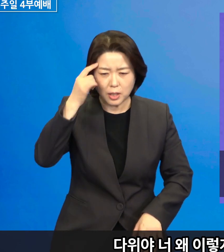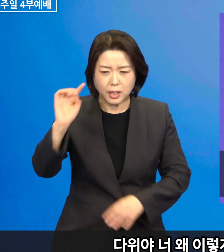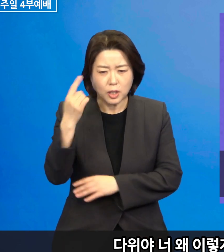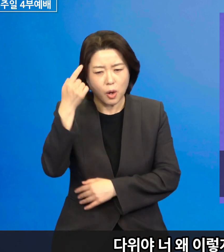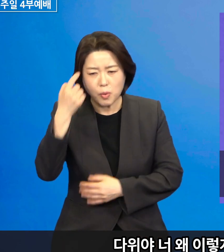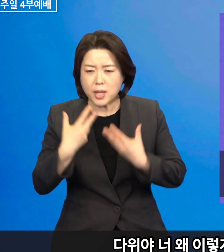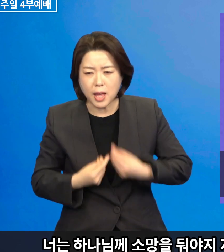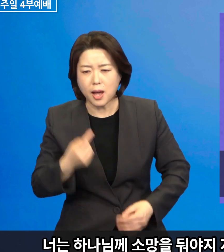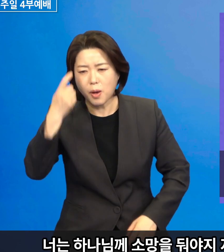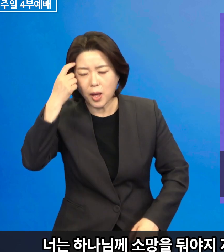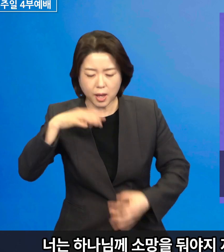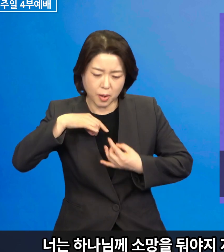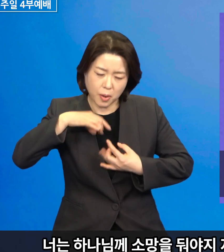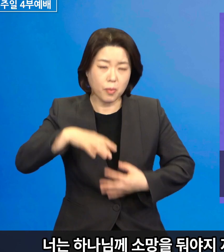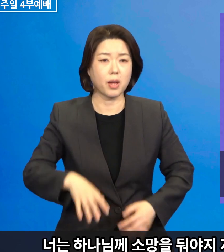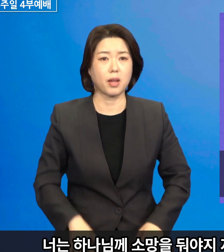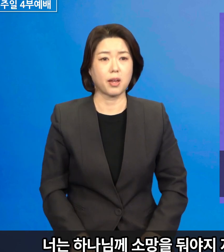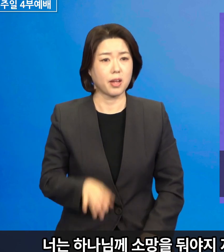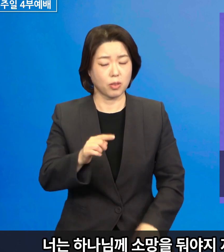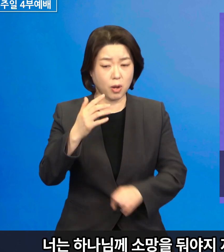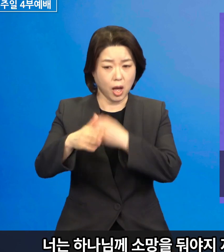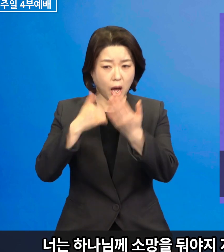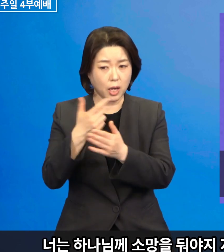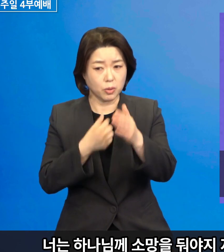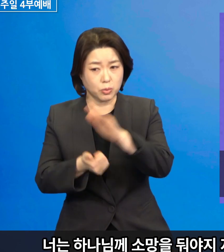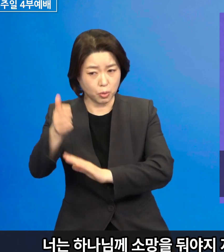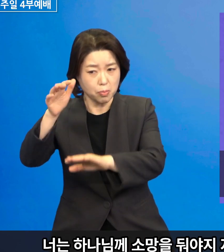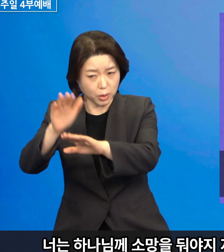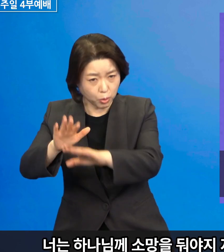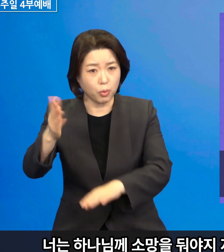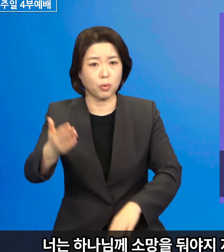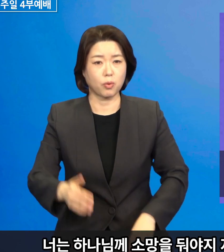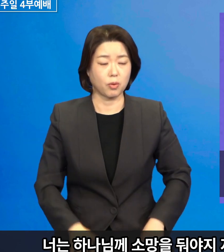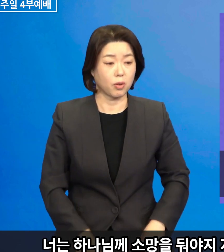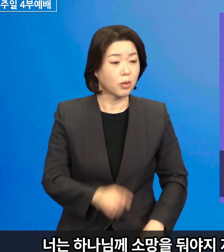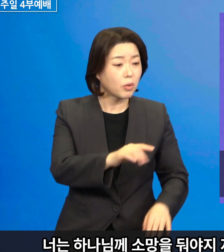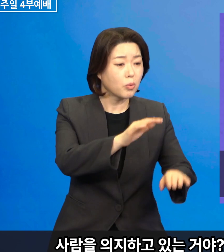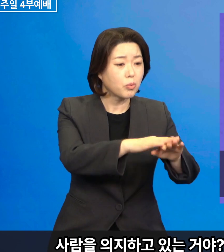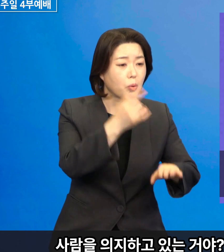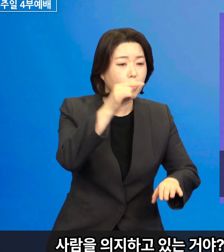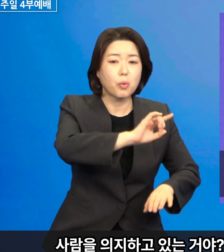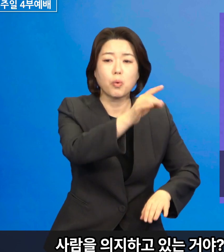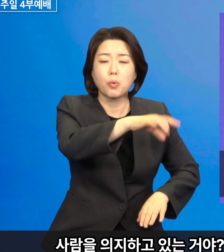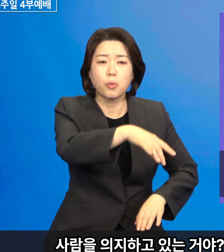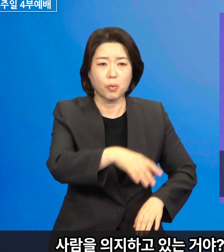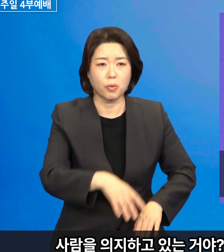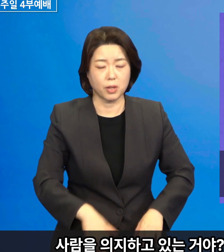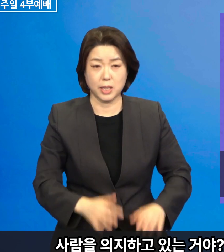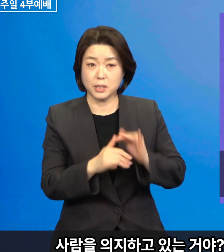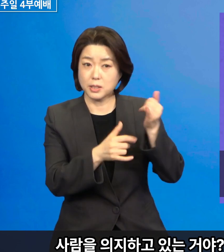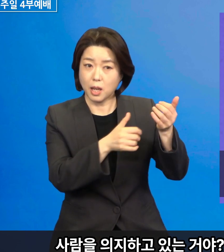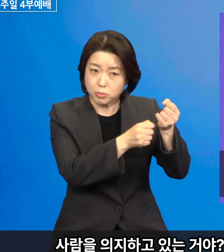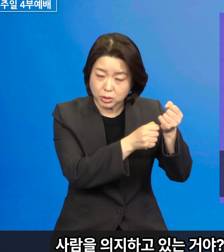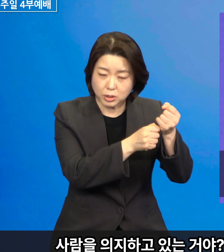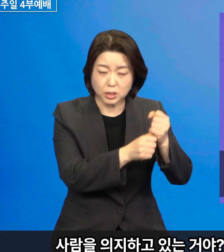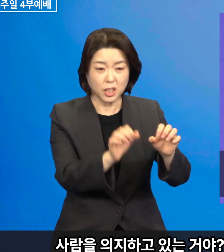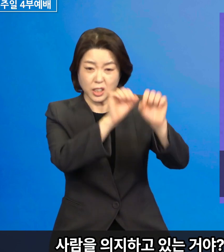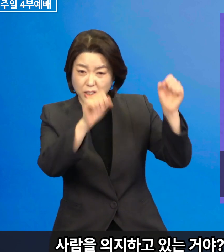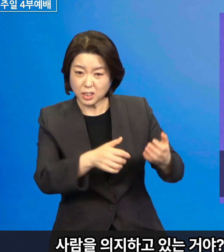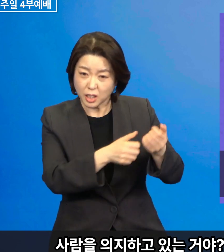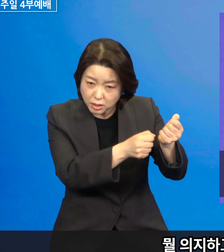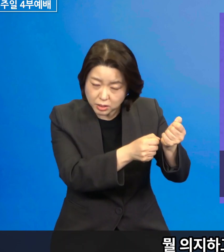지금? 너는 하나님께 소망을 둬야지. 지금 뭐에 소망을 두고 있는 거야? 사람을 의지하고 있는 거야? 시스템을 의지하고 있는